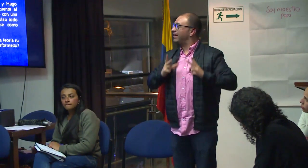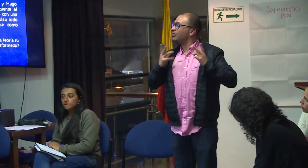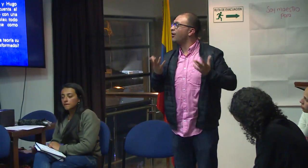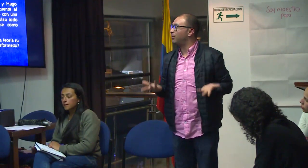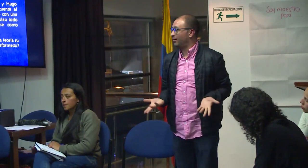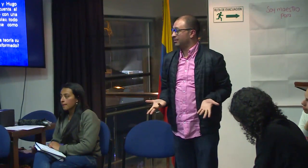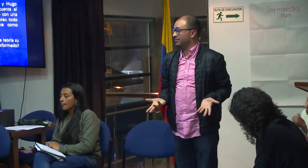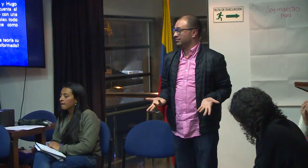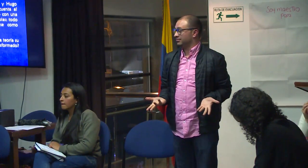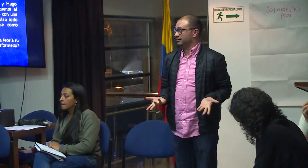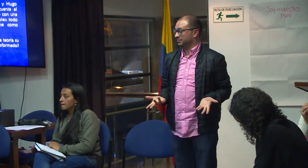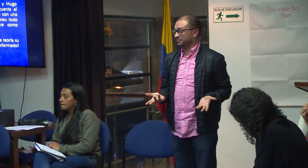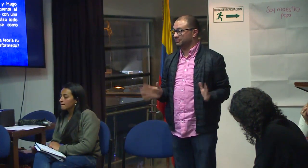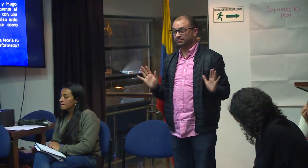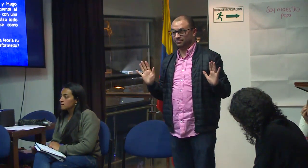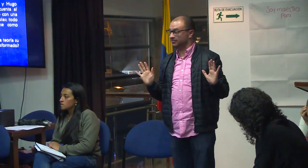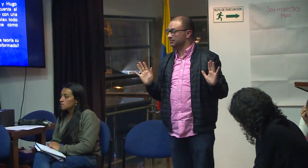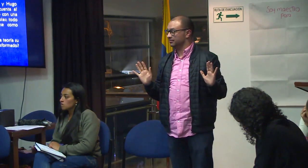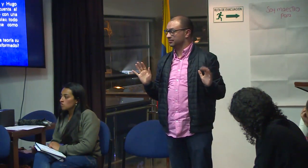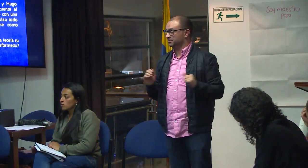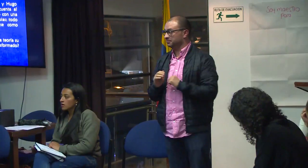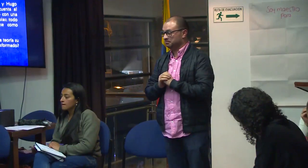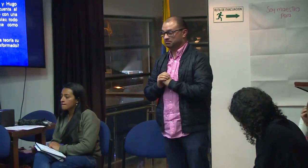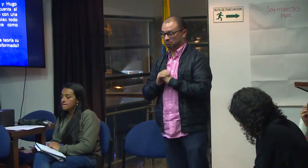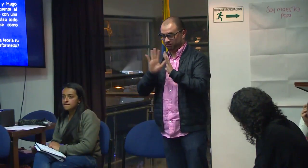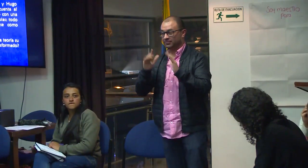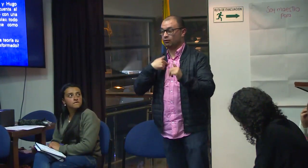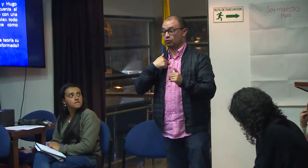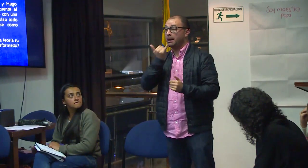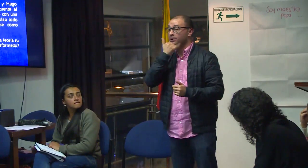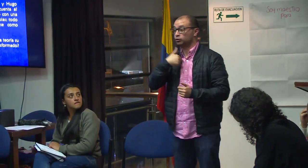otro? ¿Dónde está? ¿Dónde está la vida ahí?